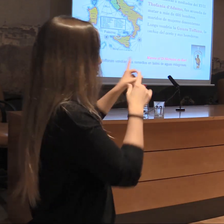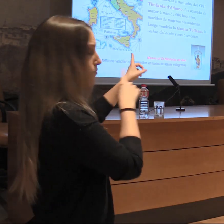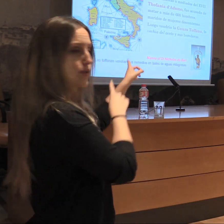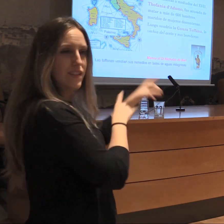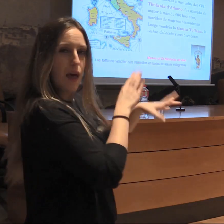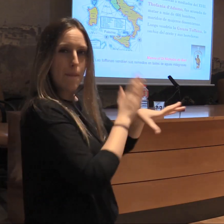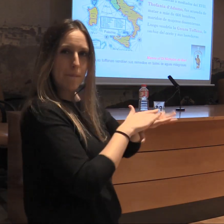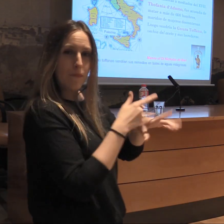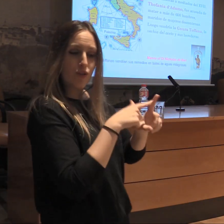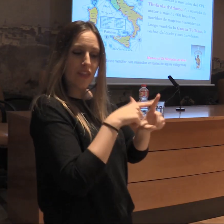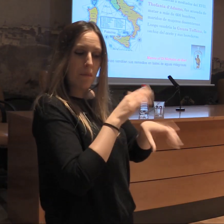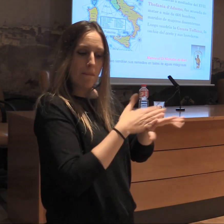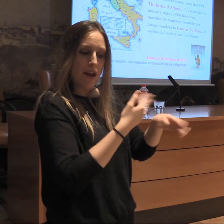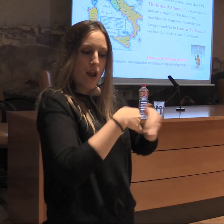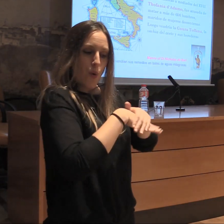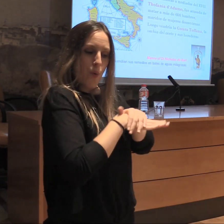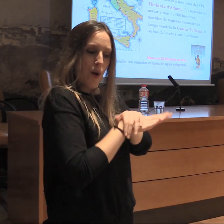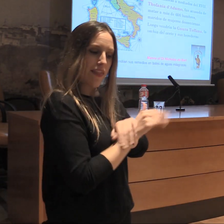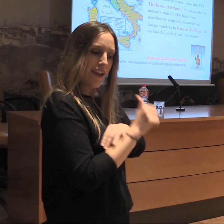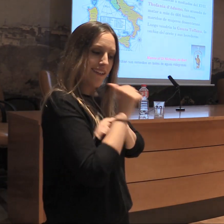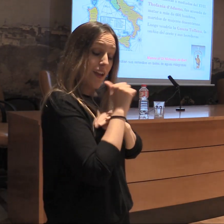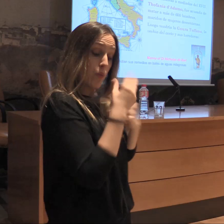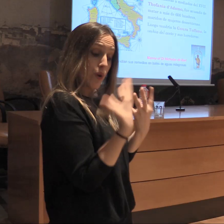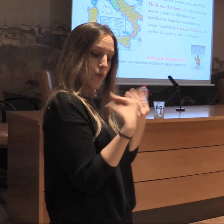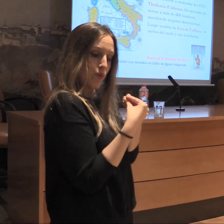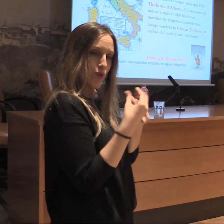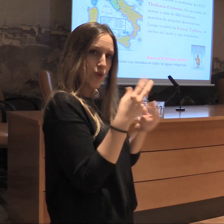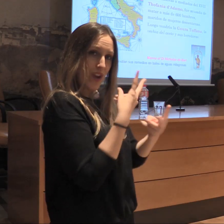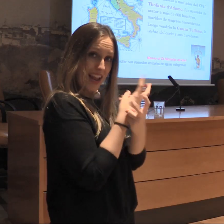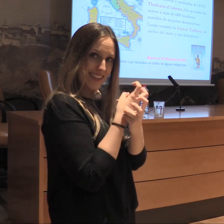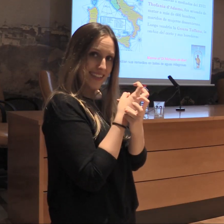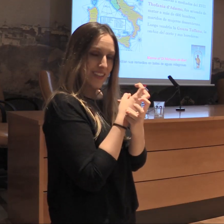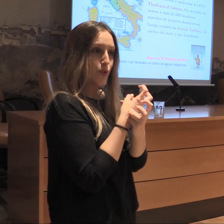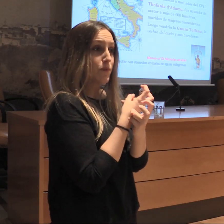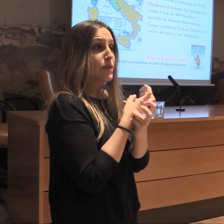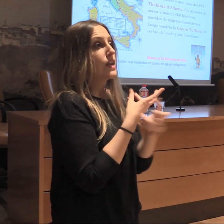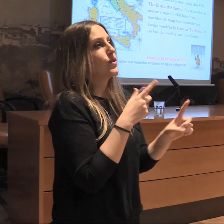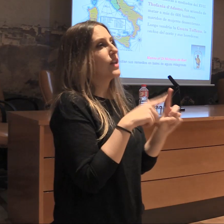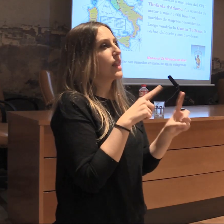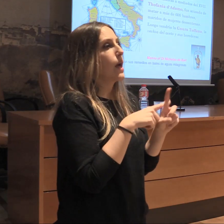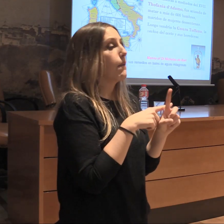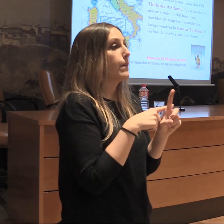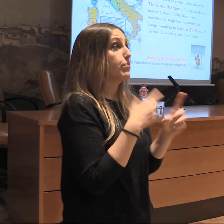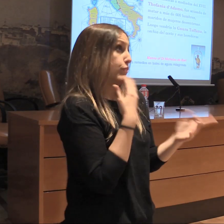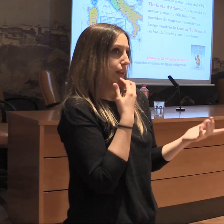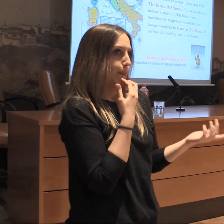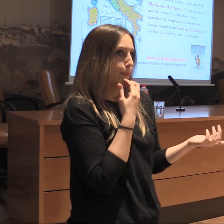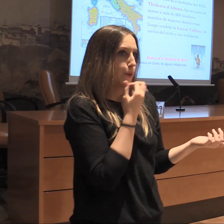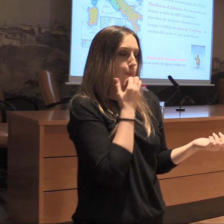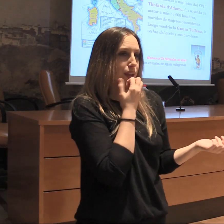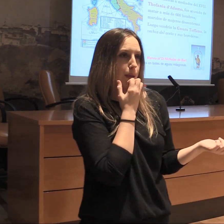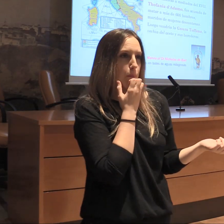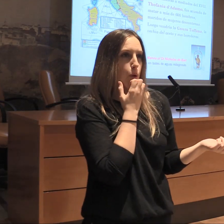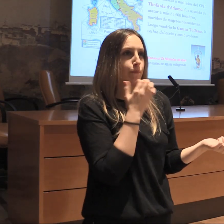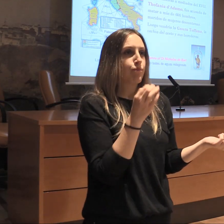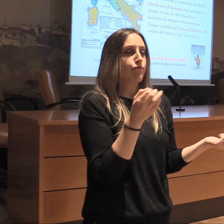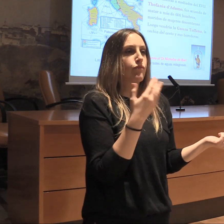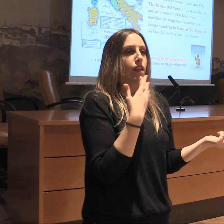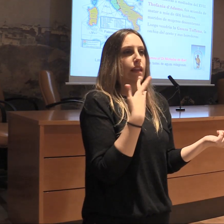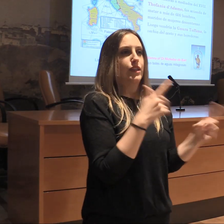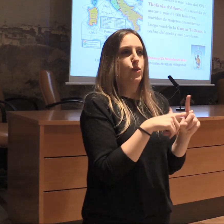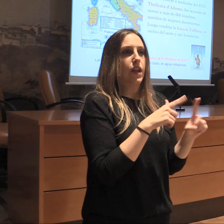para guardar el agua con un poquito de arsénico, que se usaba, por ejemplo, o como poción